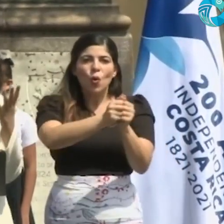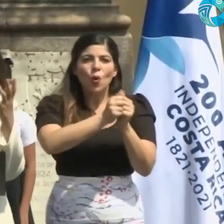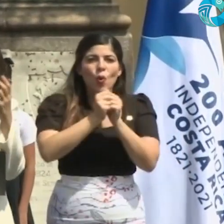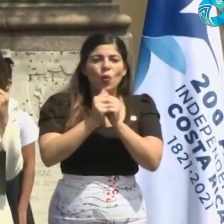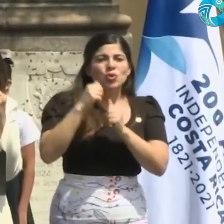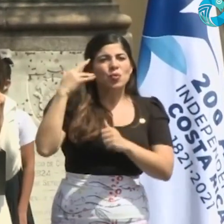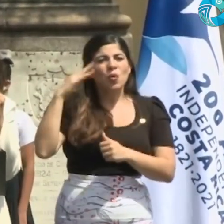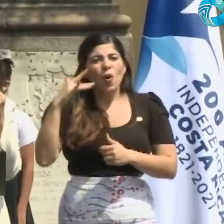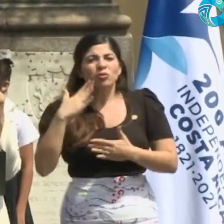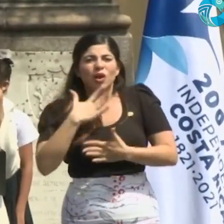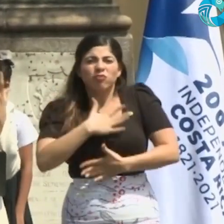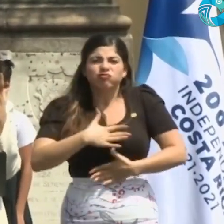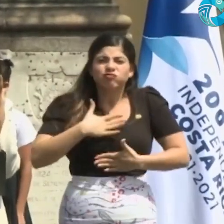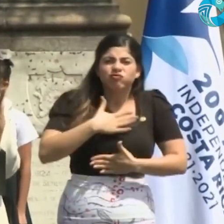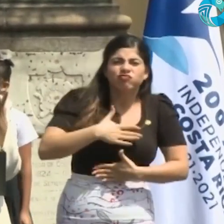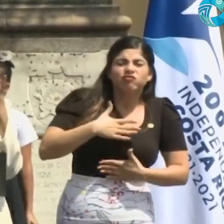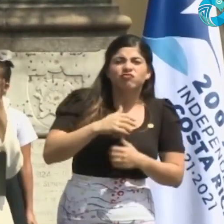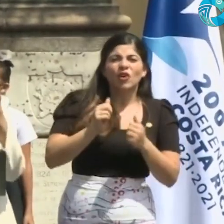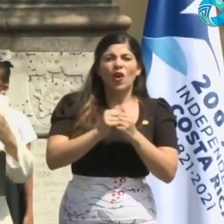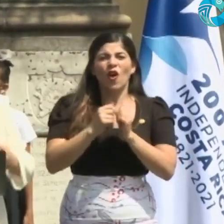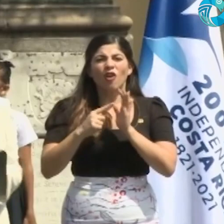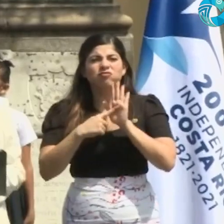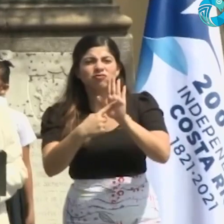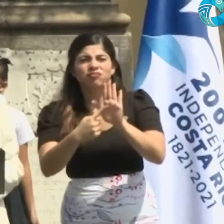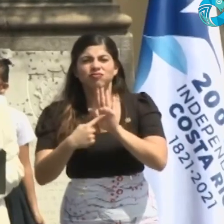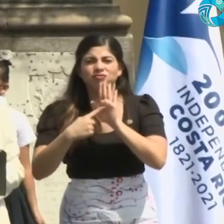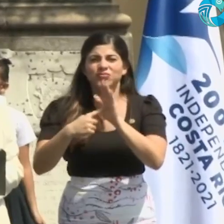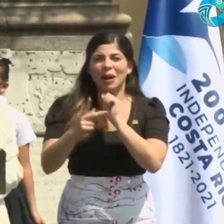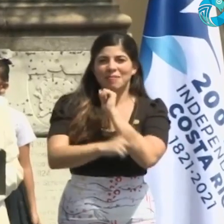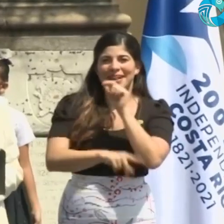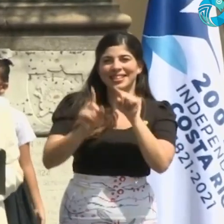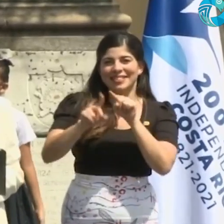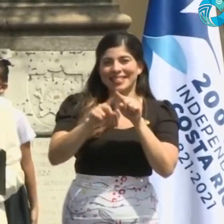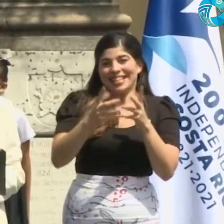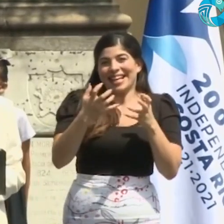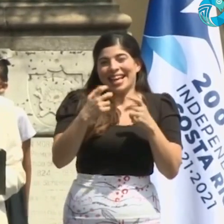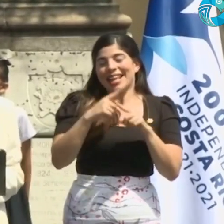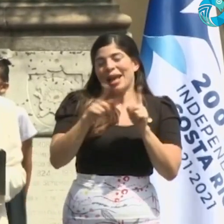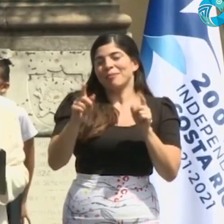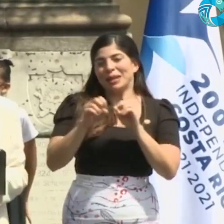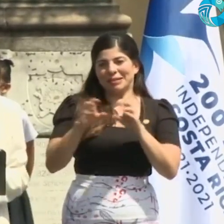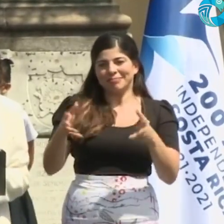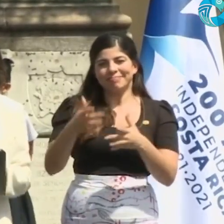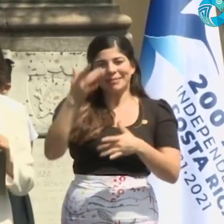la música diversa, con la expresión diversa de nuestra patria.